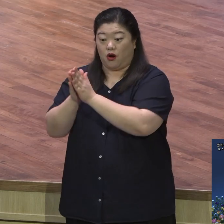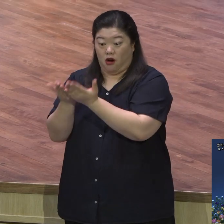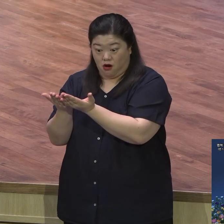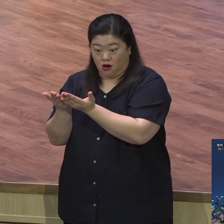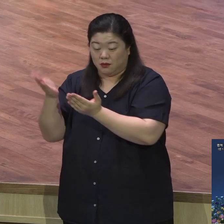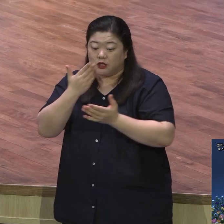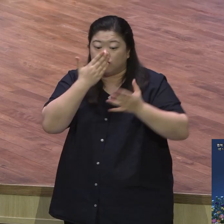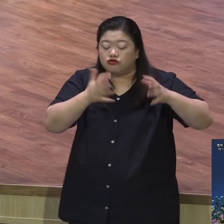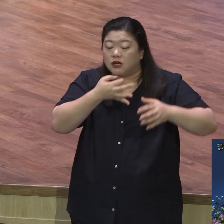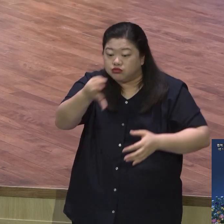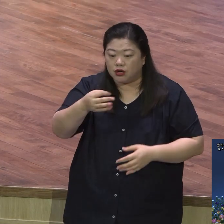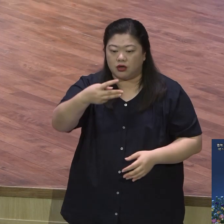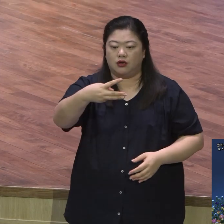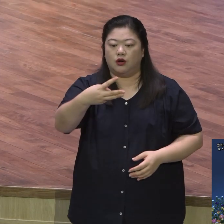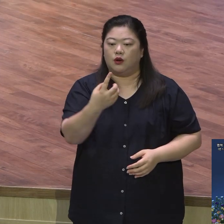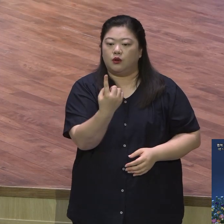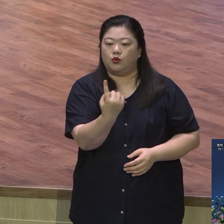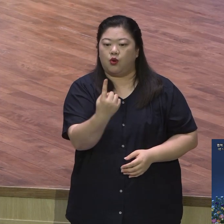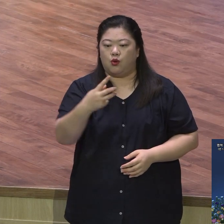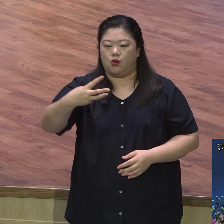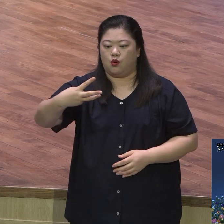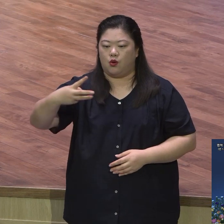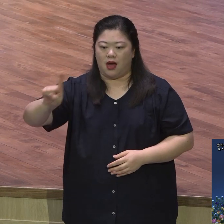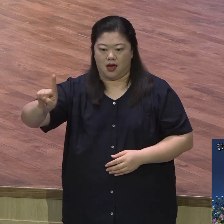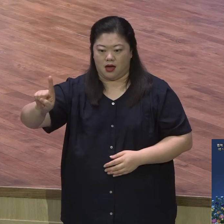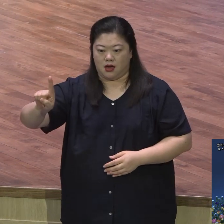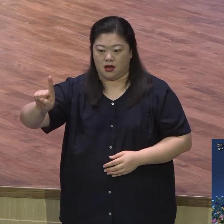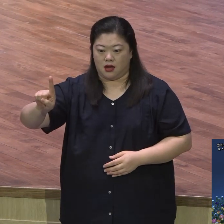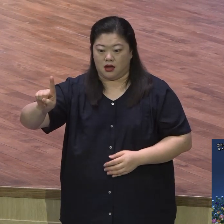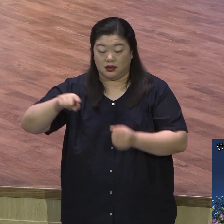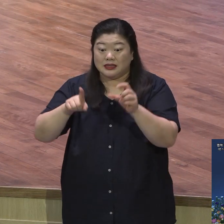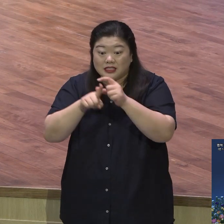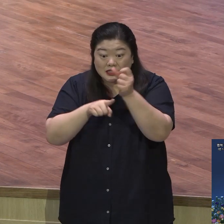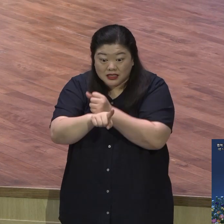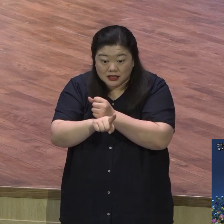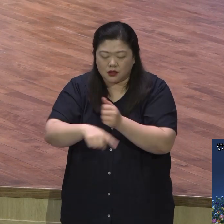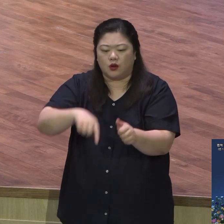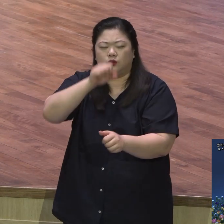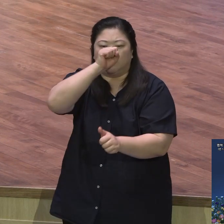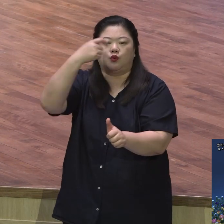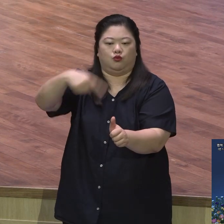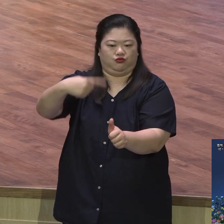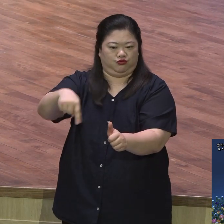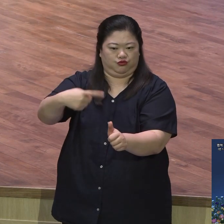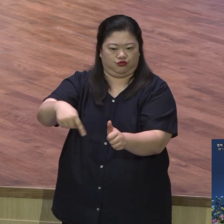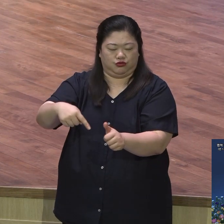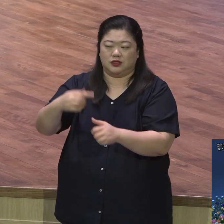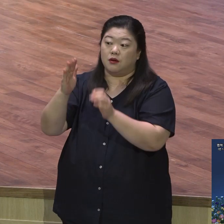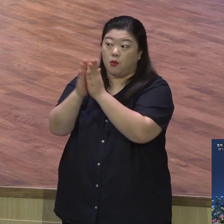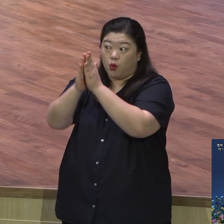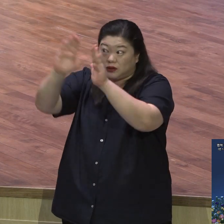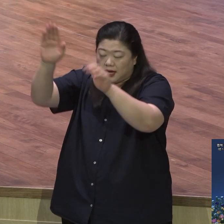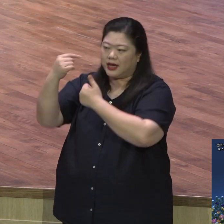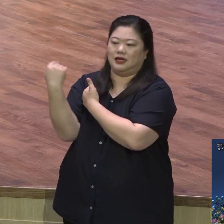토라라고 하는데 토라는 무슨 뜻이냐 교훈, 가르침, 모세오경이 우리를 가르친다.